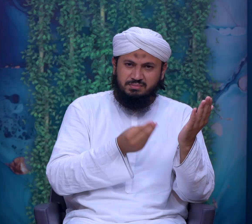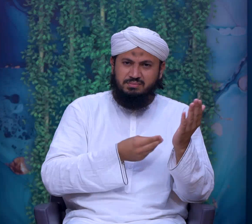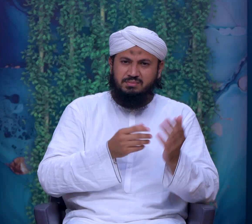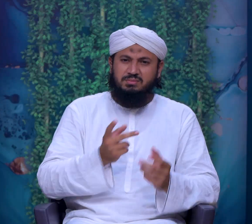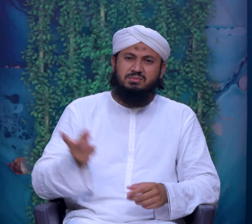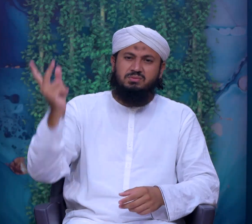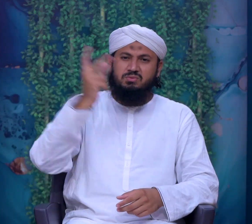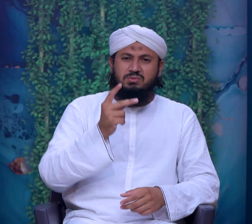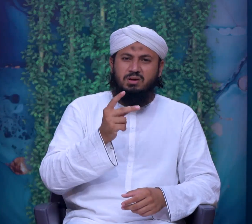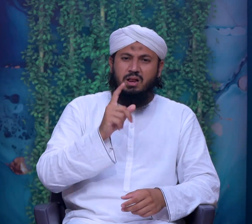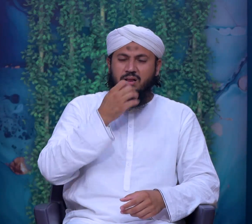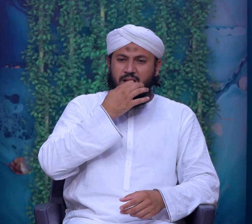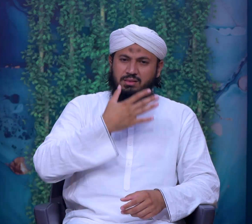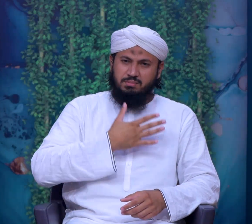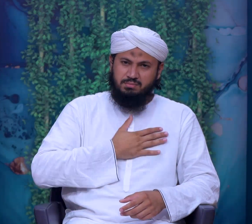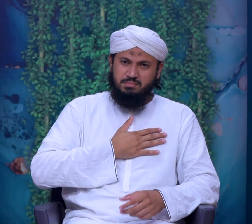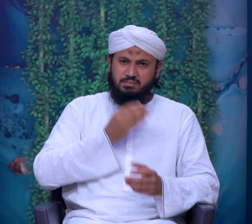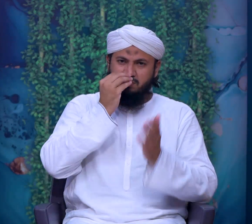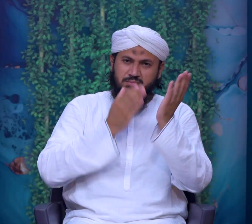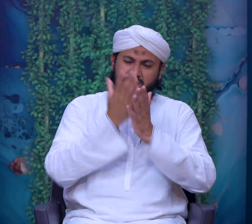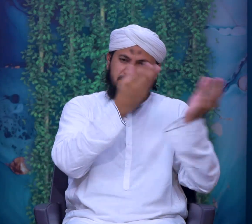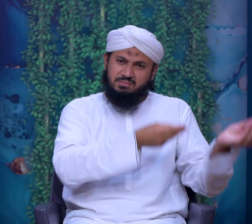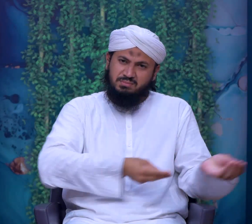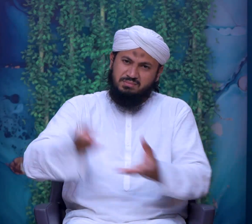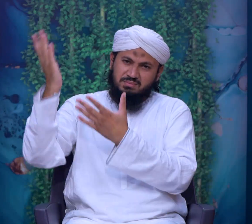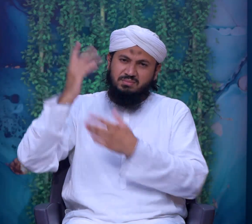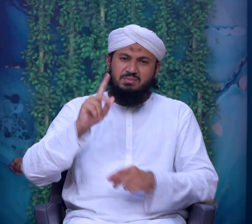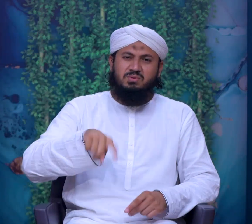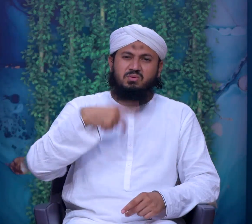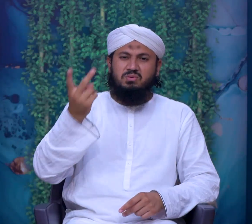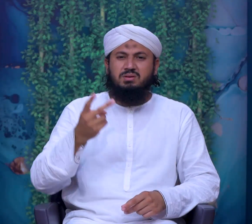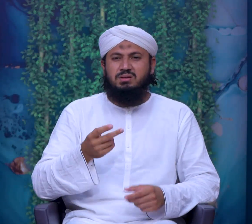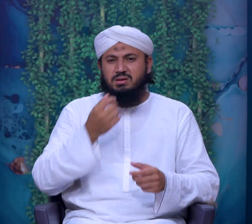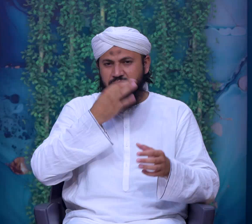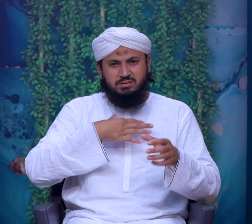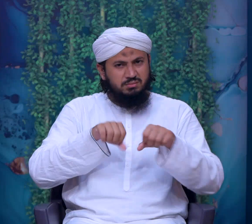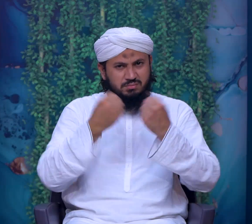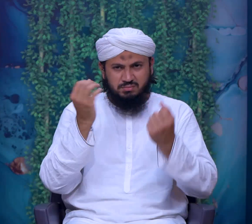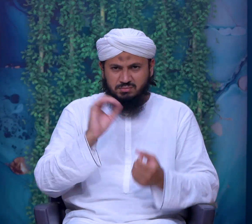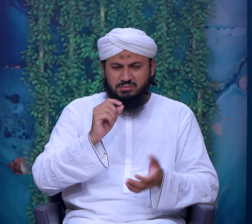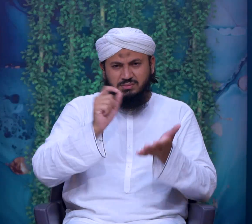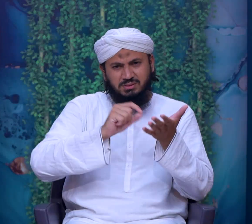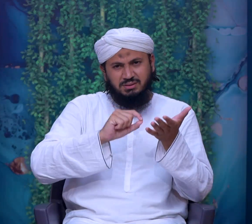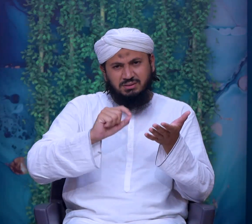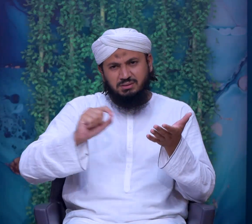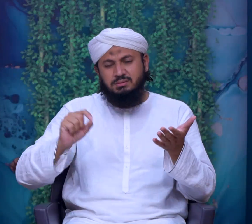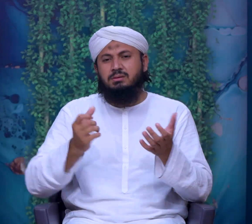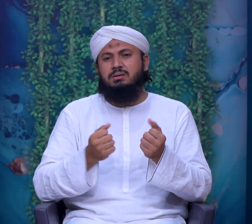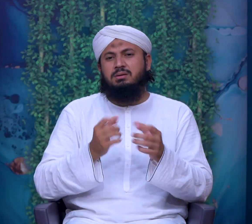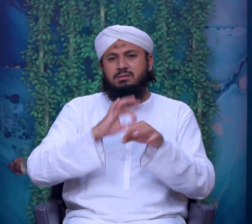متعلق لکھا کہ جس نے اللہ پاک کی اطاعت کی وہ اسے جنت میں داخل فرمائے گا، اور جس نے اللہ پاک کی نافرمانی کی، قلم یہ جملہ، وہ